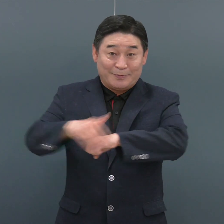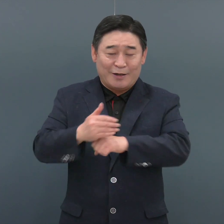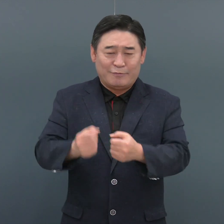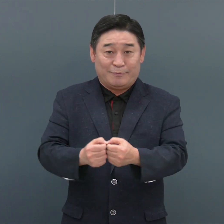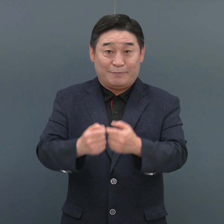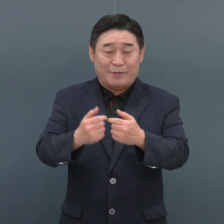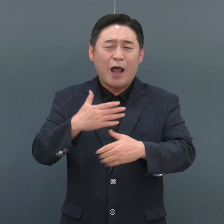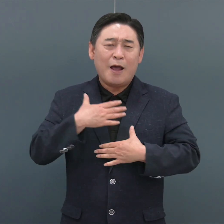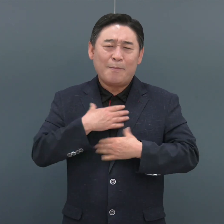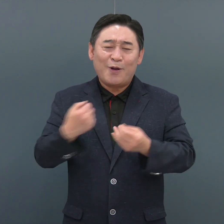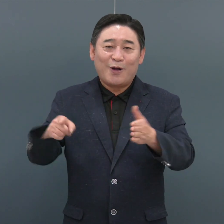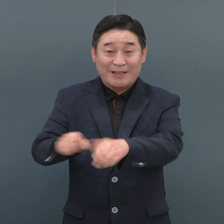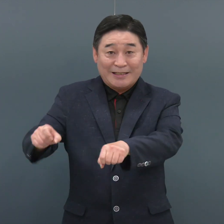더욱 특별히 조치하겠습니다.